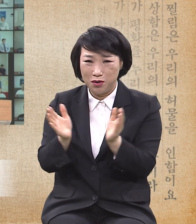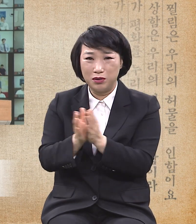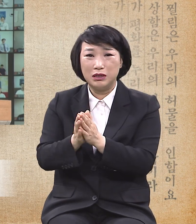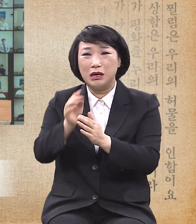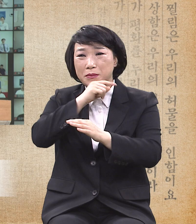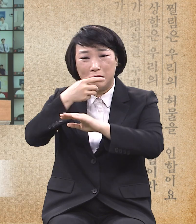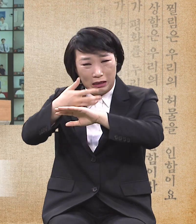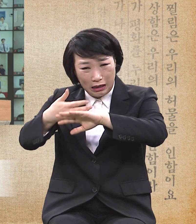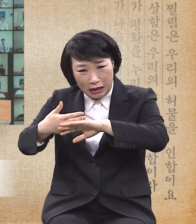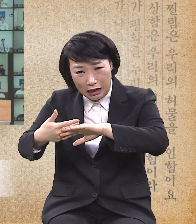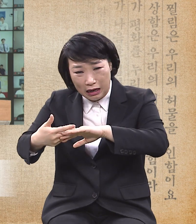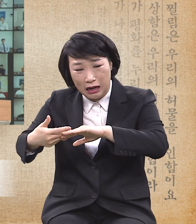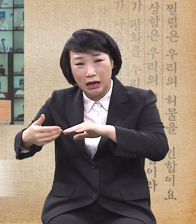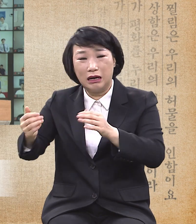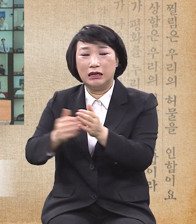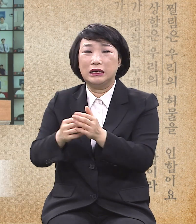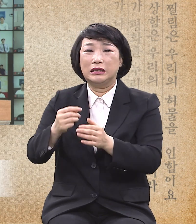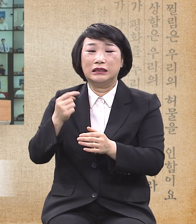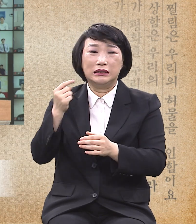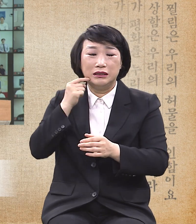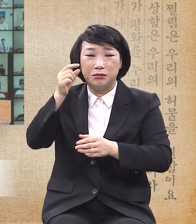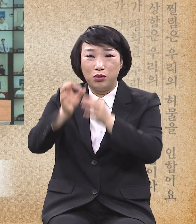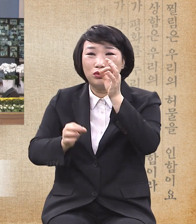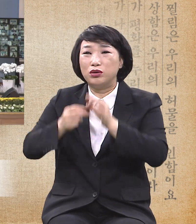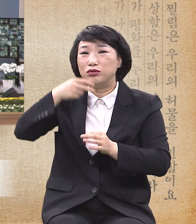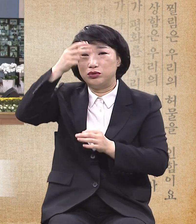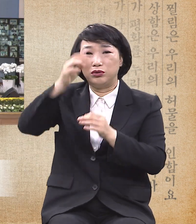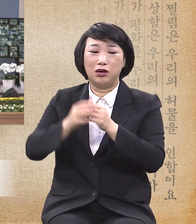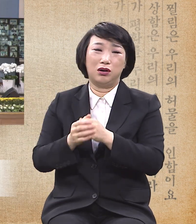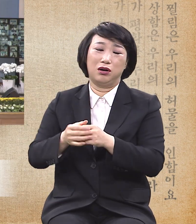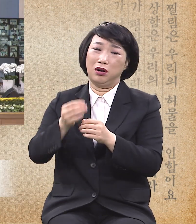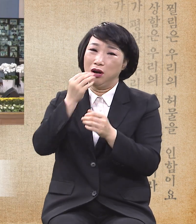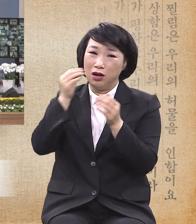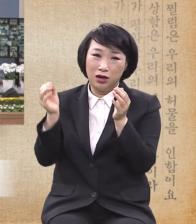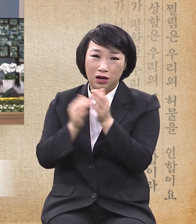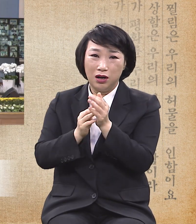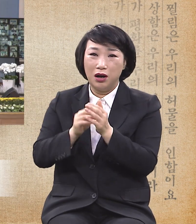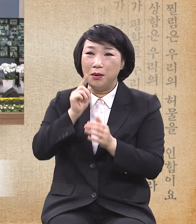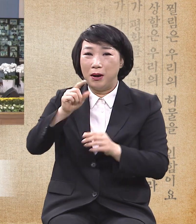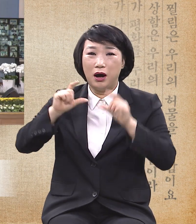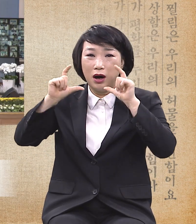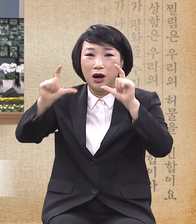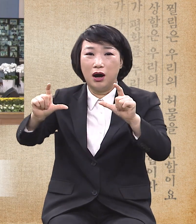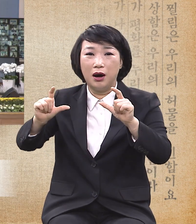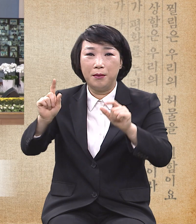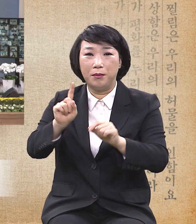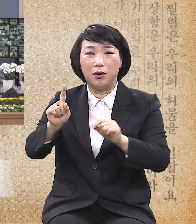쏟으신 후 신 포도주를 받으신 후 가라사대 다